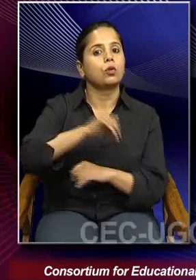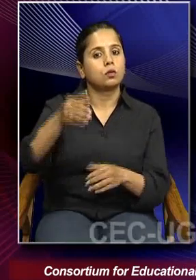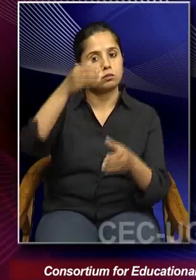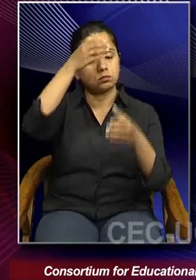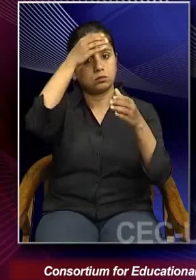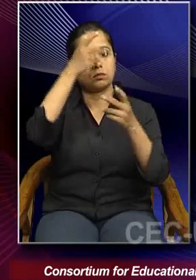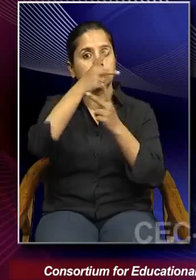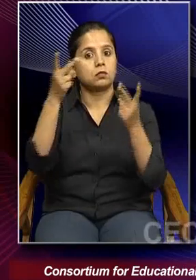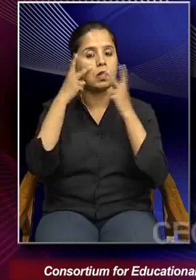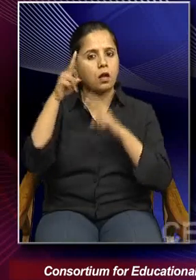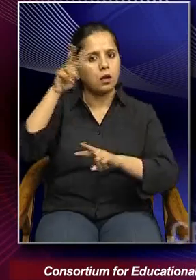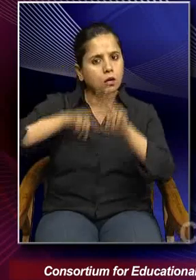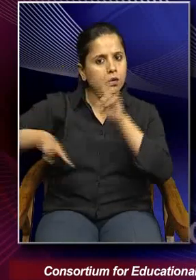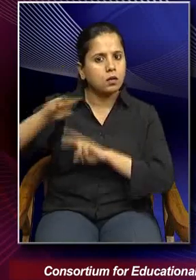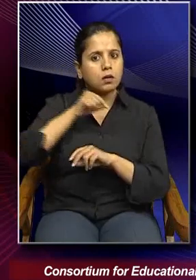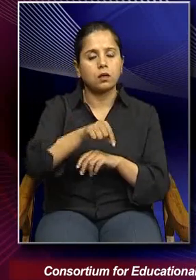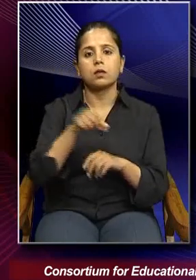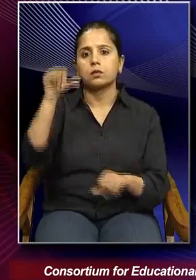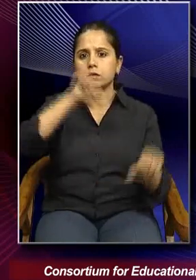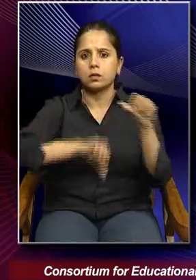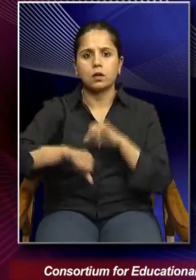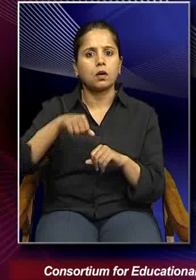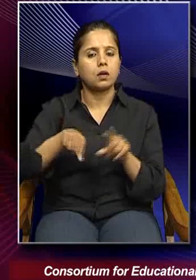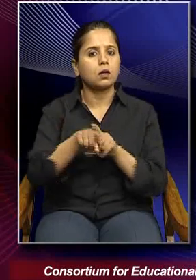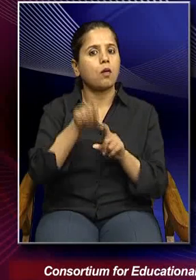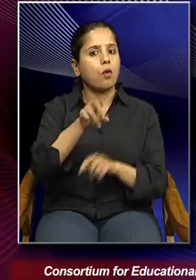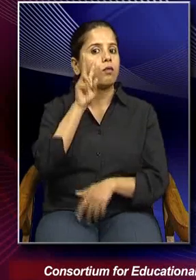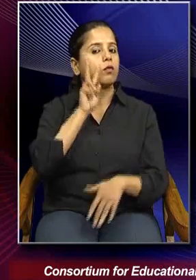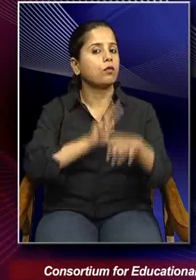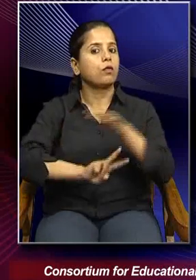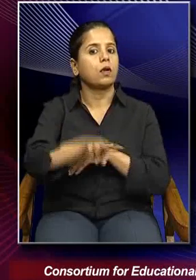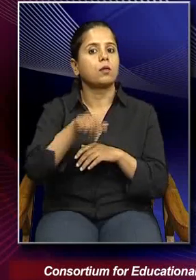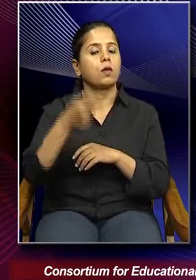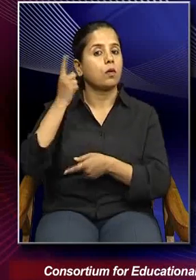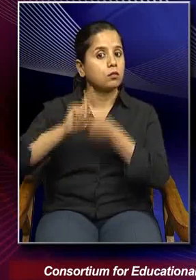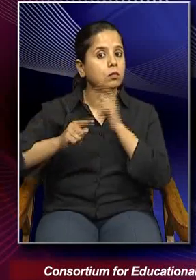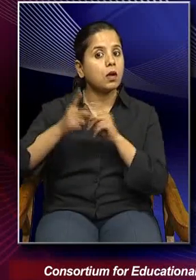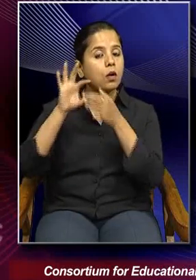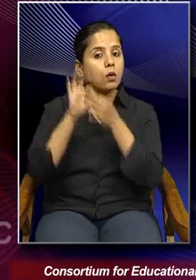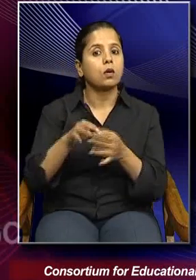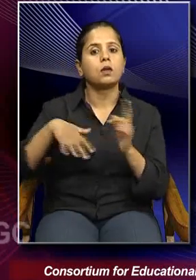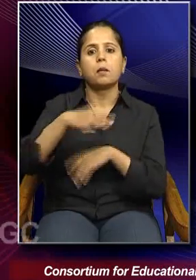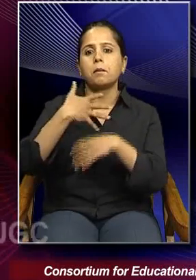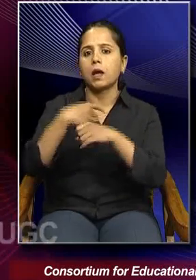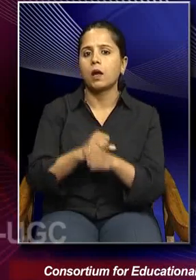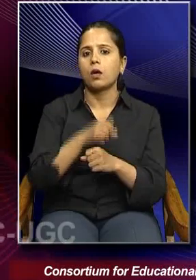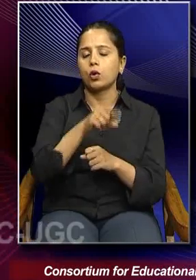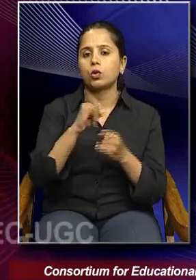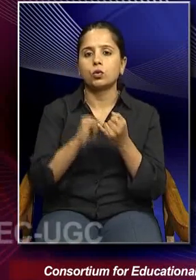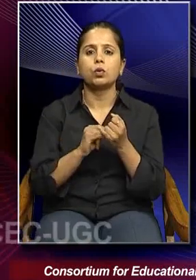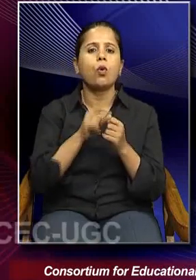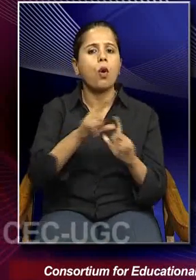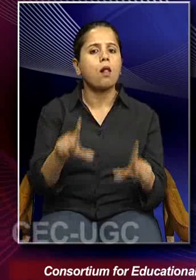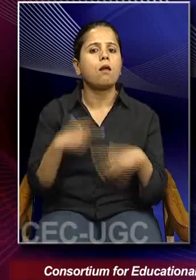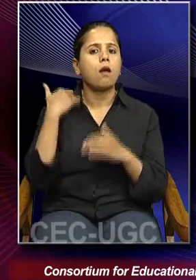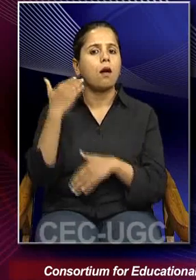पढ़ने हुए मनोवैज्ञानिक दृष्टि से भी साहित्य सृजन में अपने सुधीर जीवन